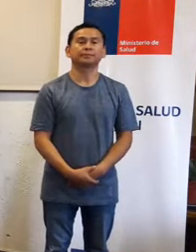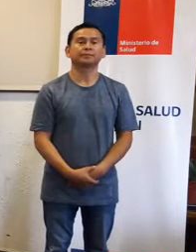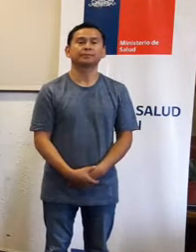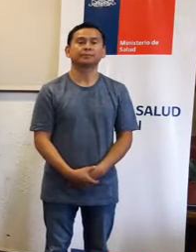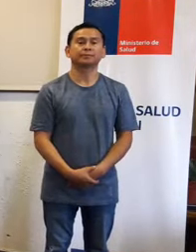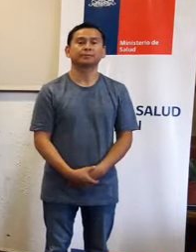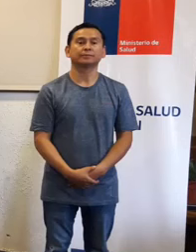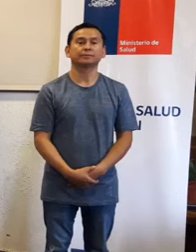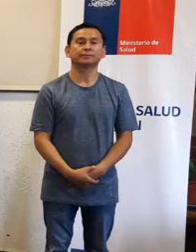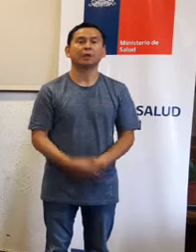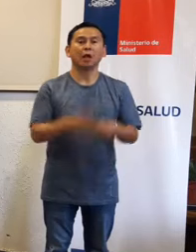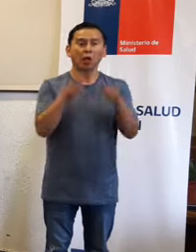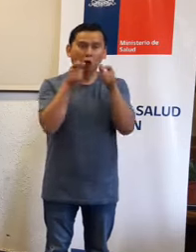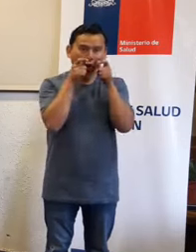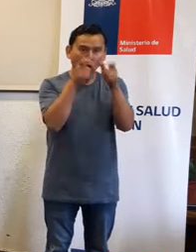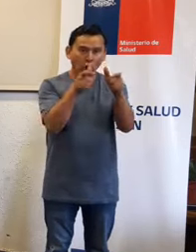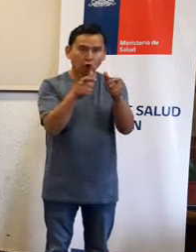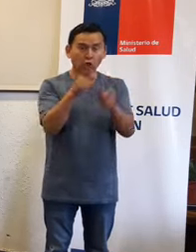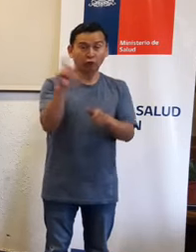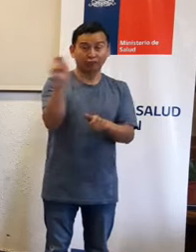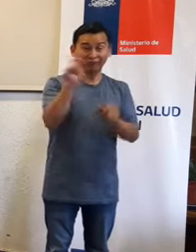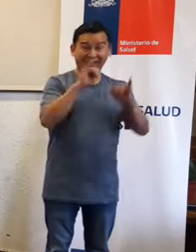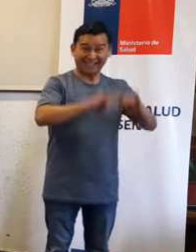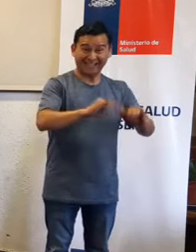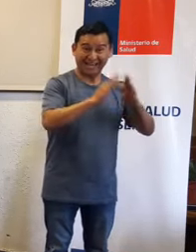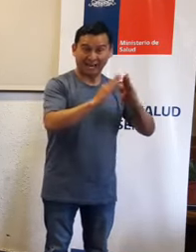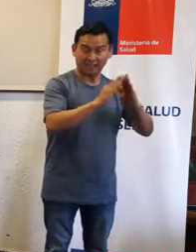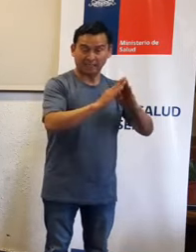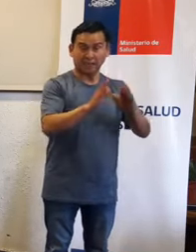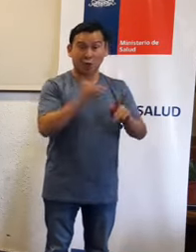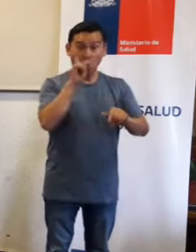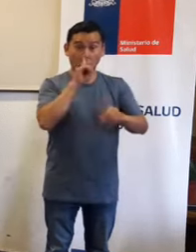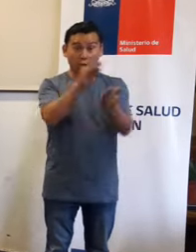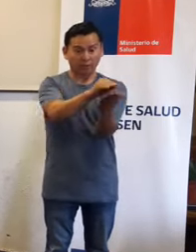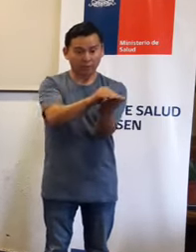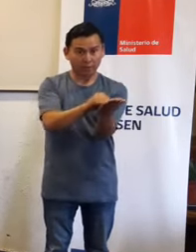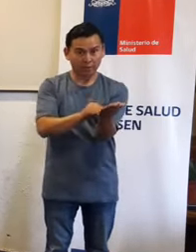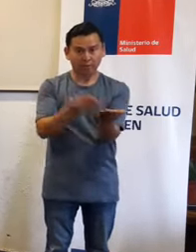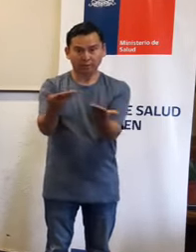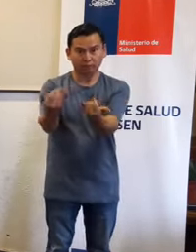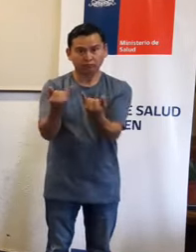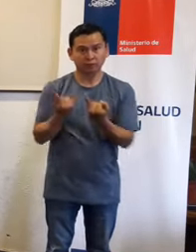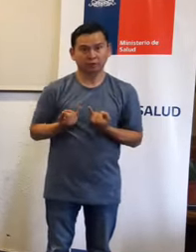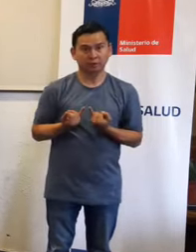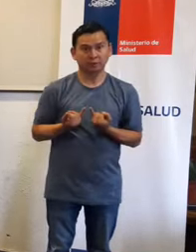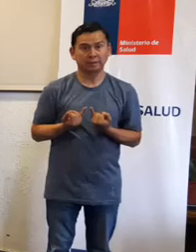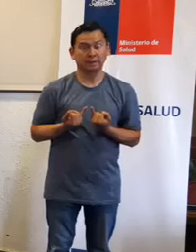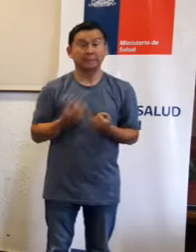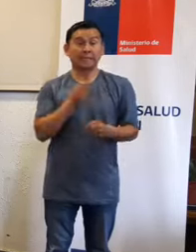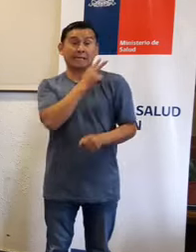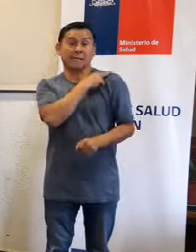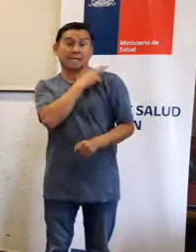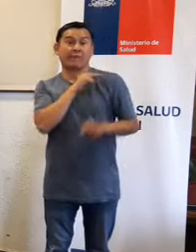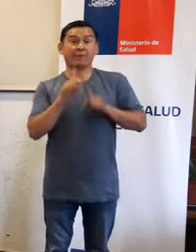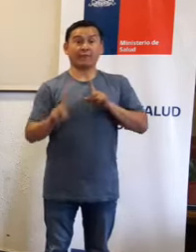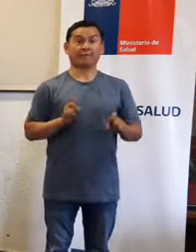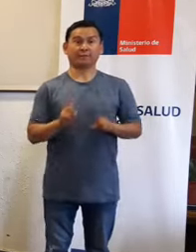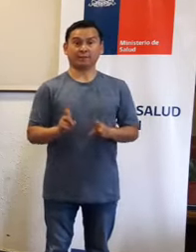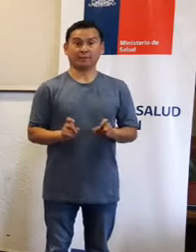Respecto de los controles y toque de queda, de acuerdo a los últimos antecedentes entregados por el jefe de la defensa,